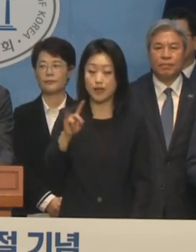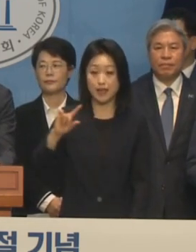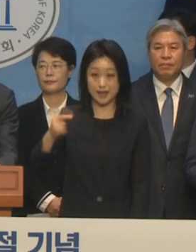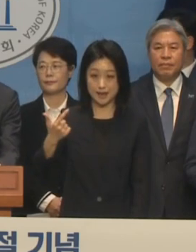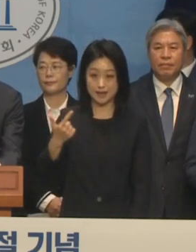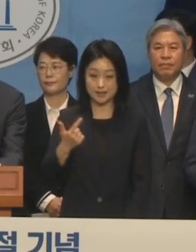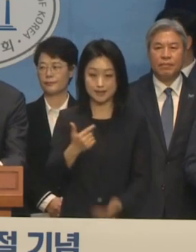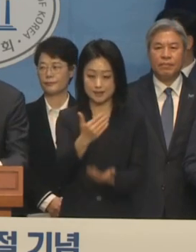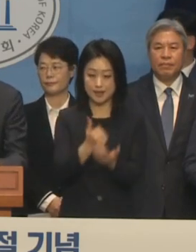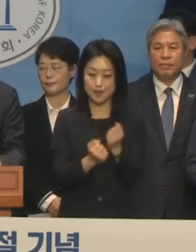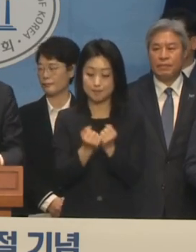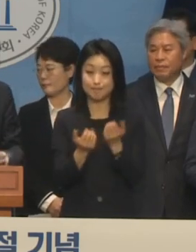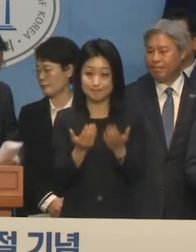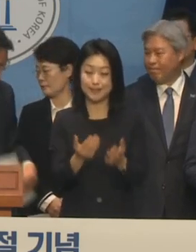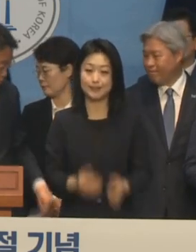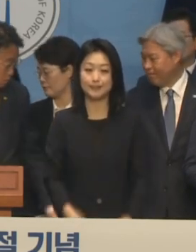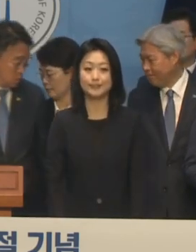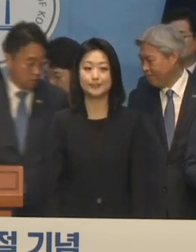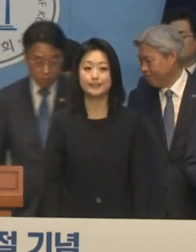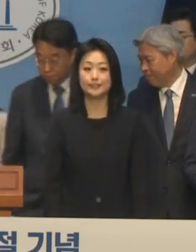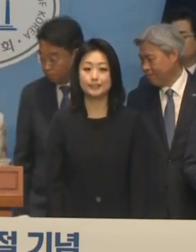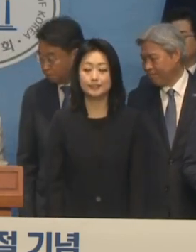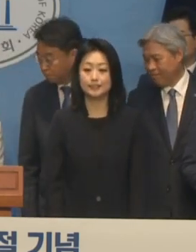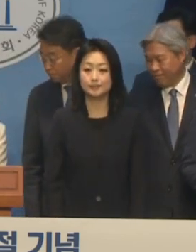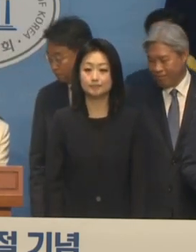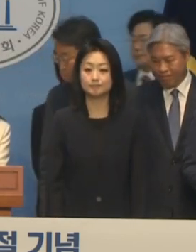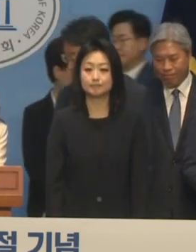낭독하도록 하겠습니다. 모시겠습니다.